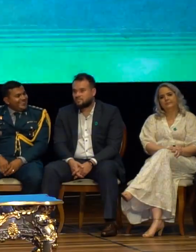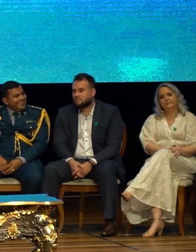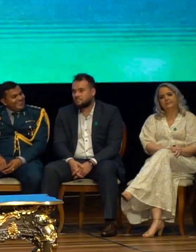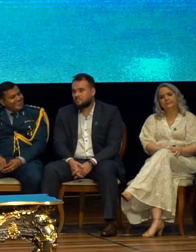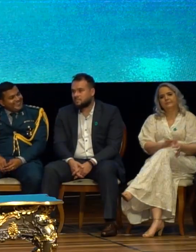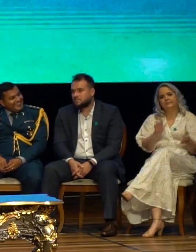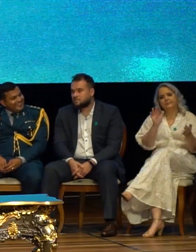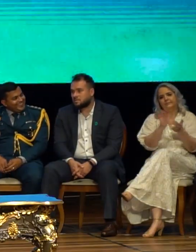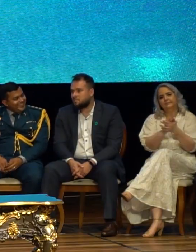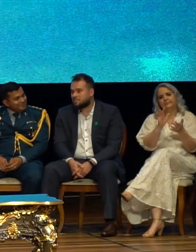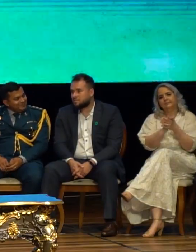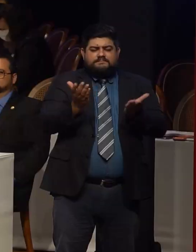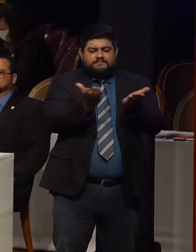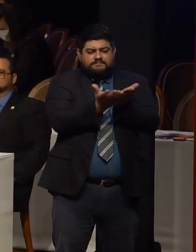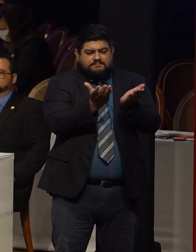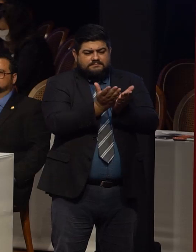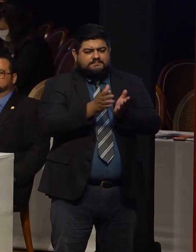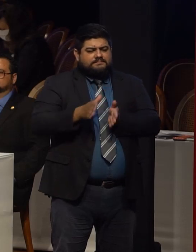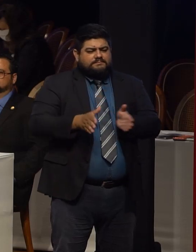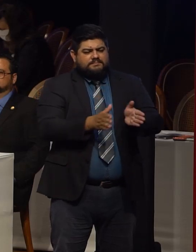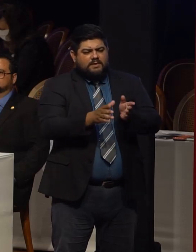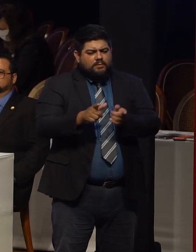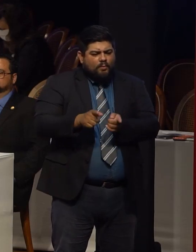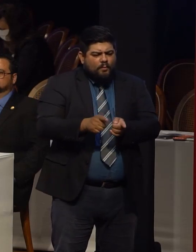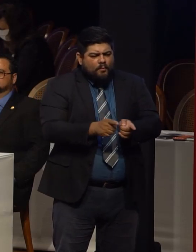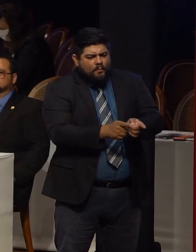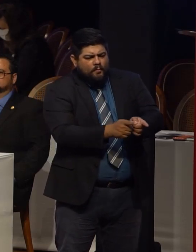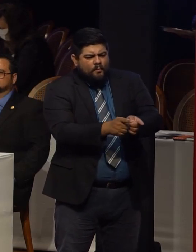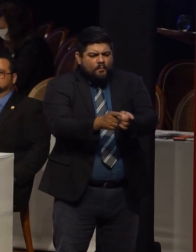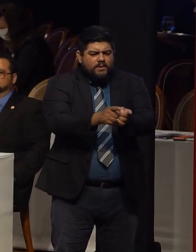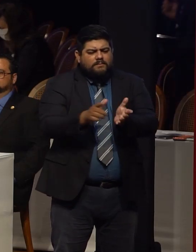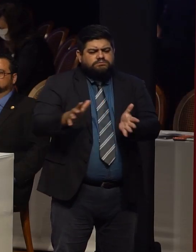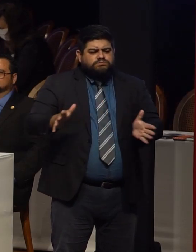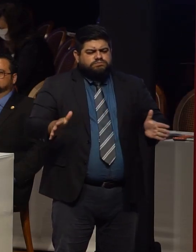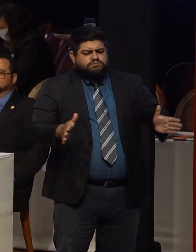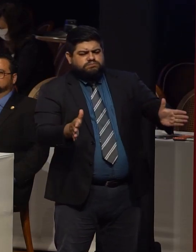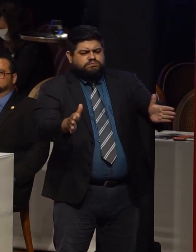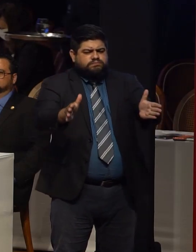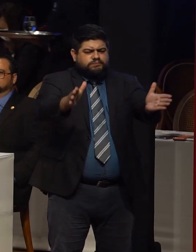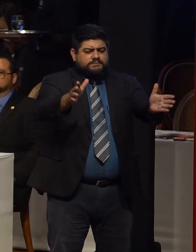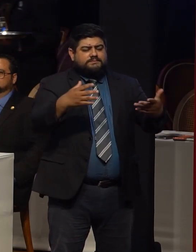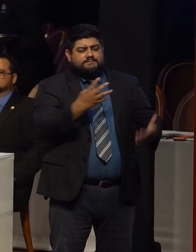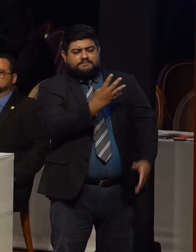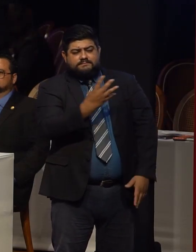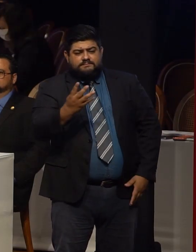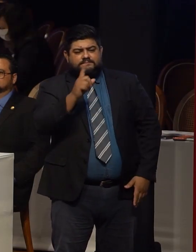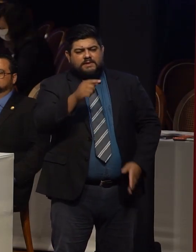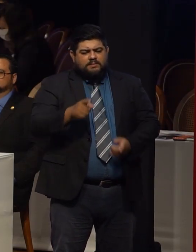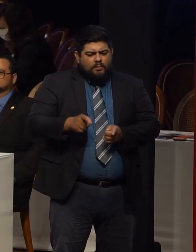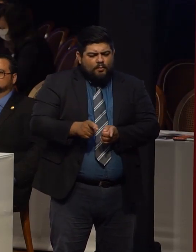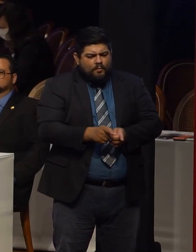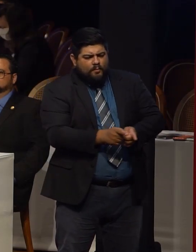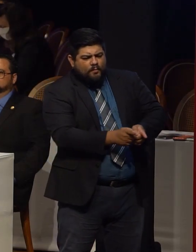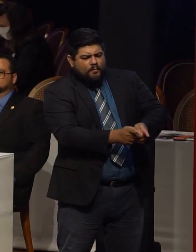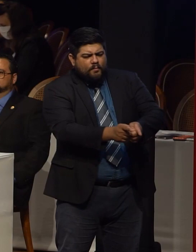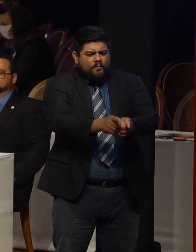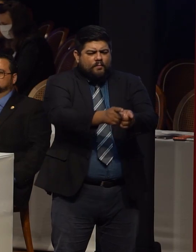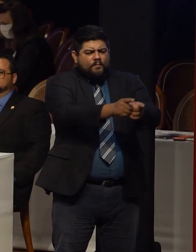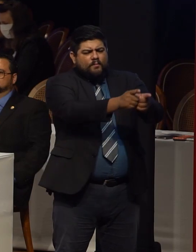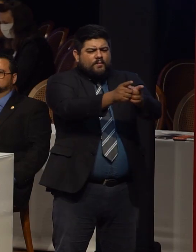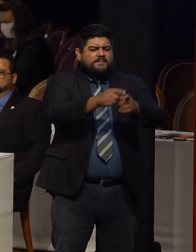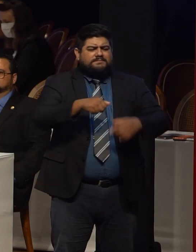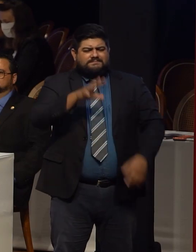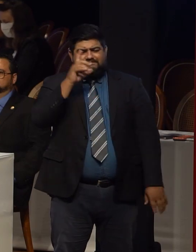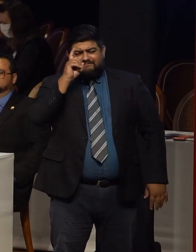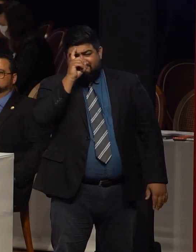palavra da Bíblia: a gente tem um caminho estreito e tem um caminho largo. O 44, para mim, era o caminho estreito, o caminho mais